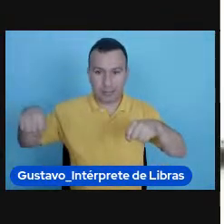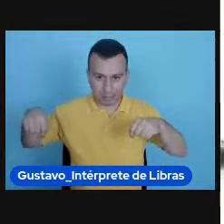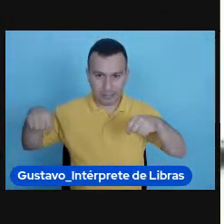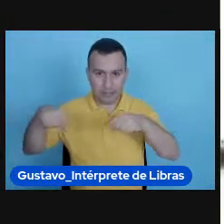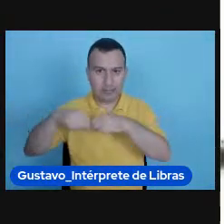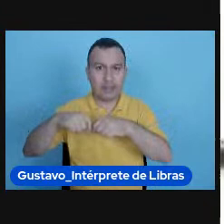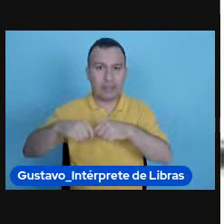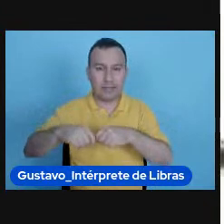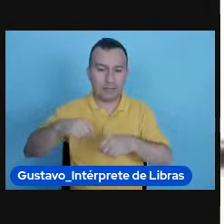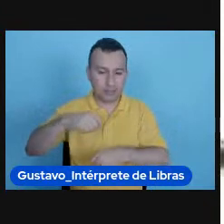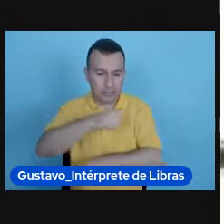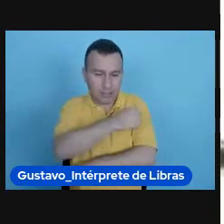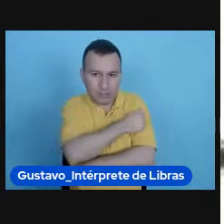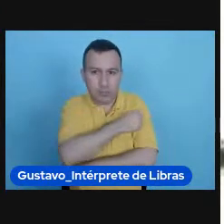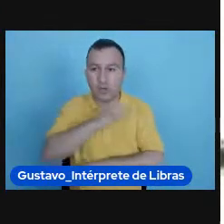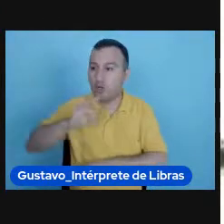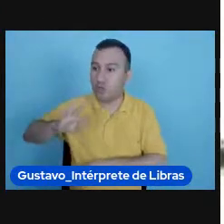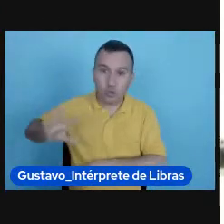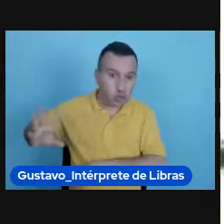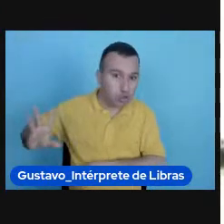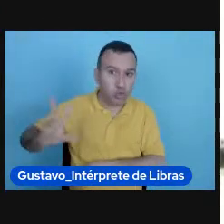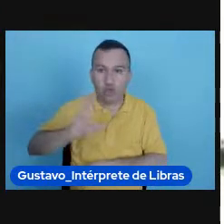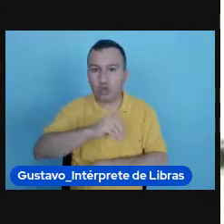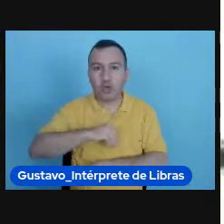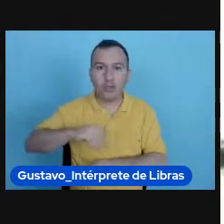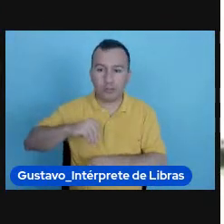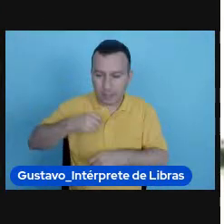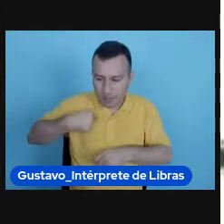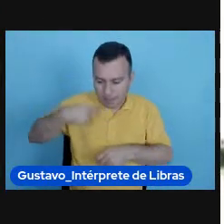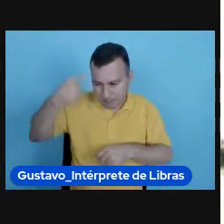turma inteira. Da mesma forma